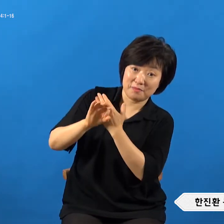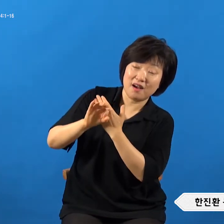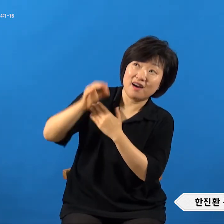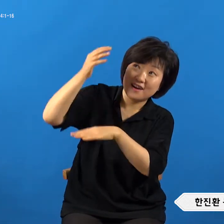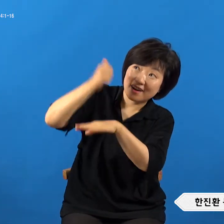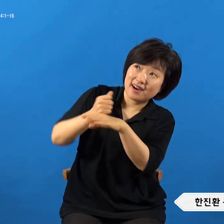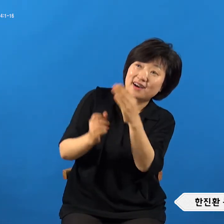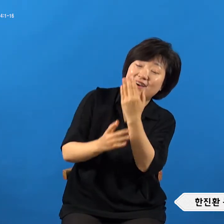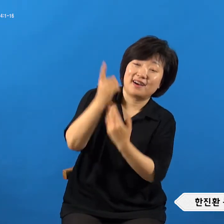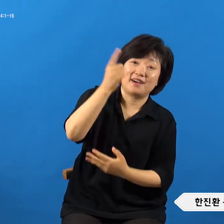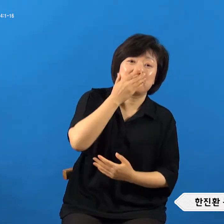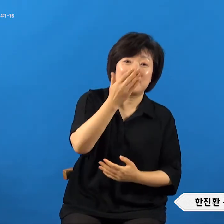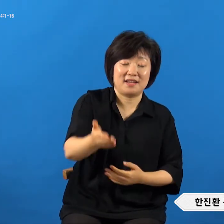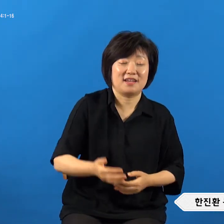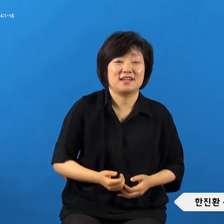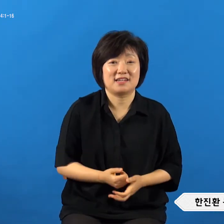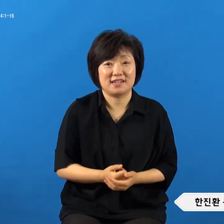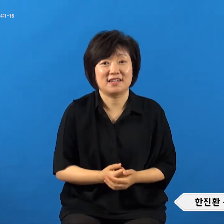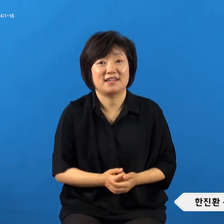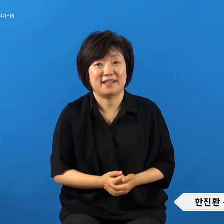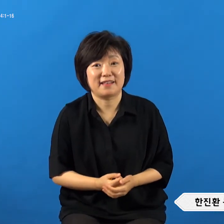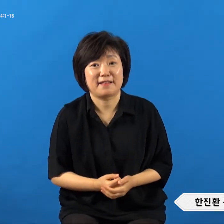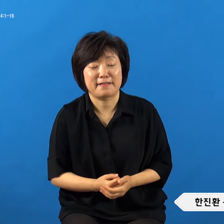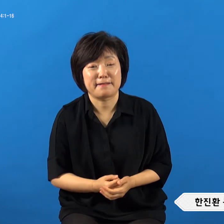금방 하나가 될 것이기 때문입니다.